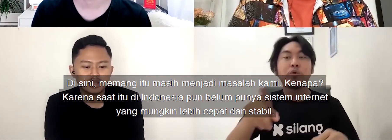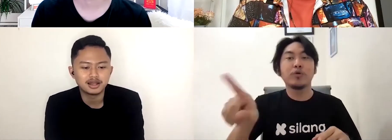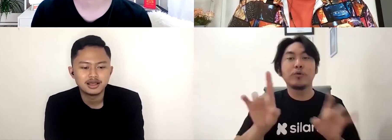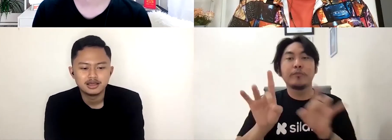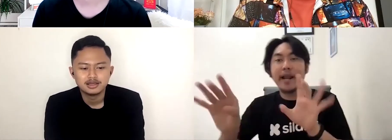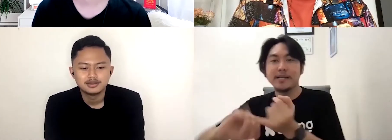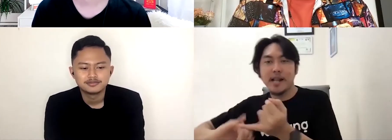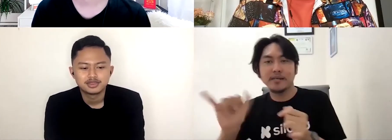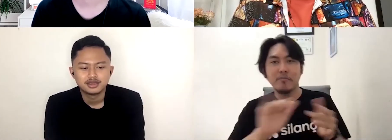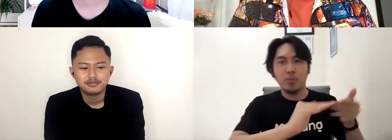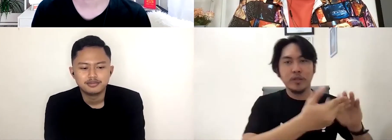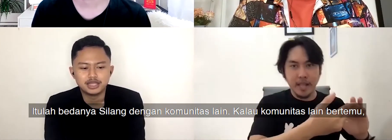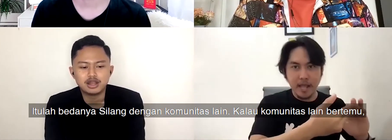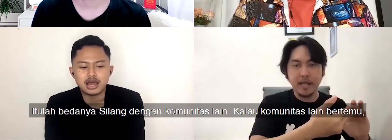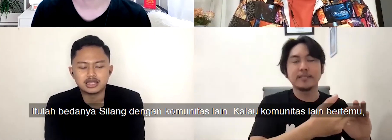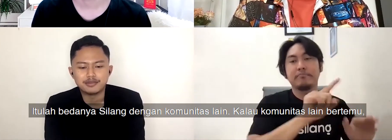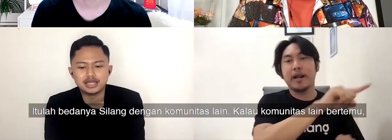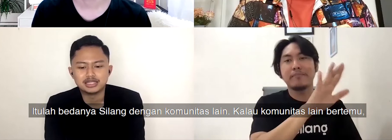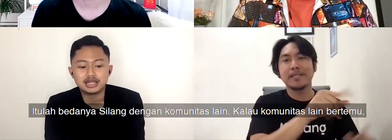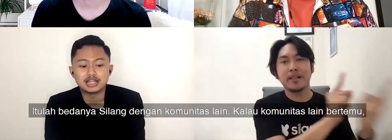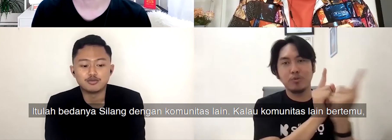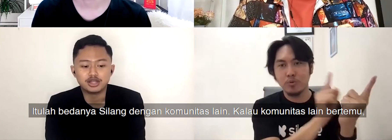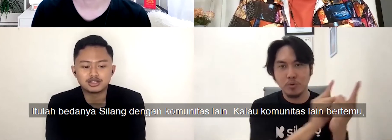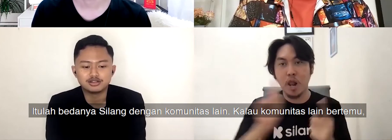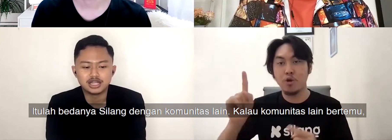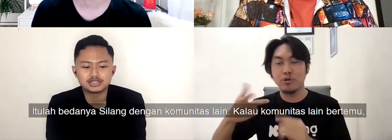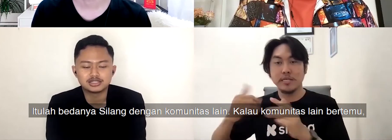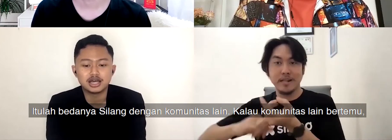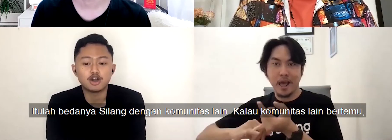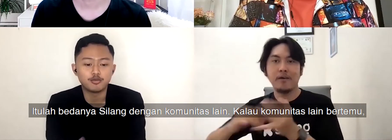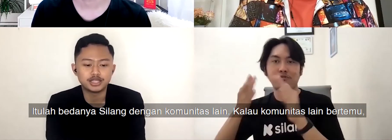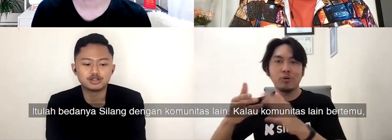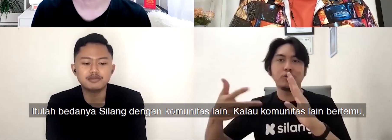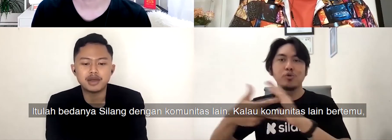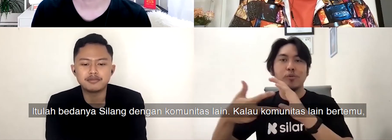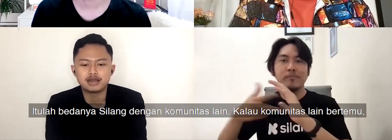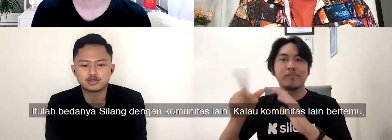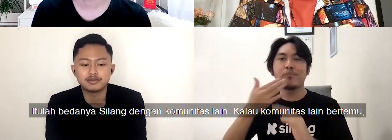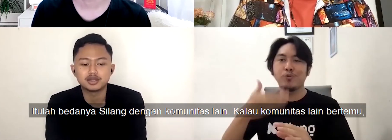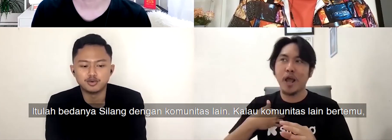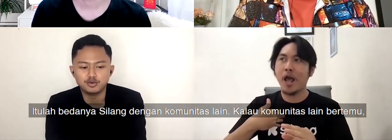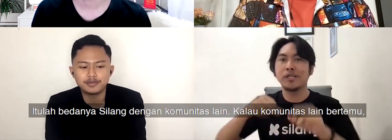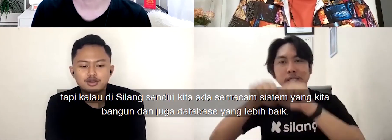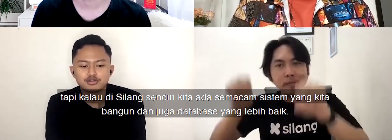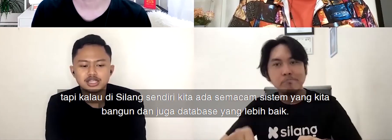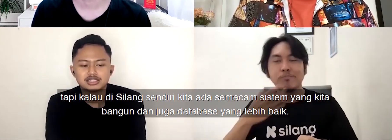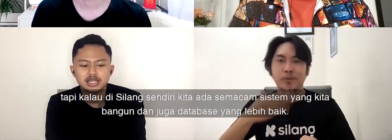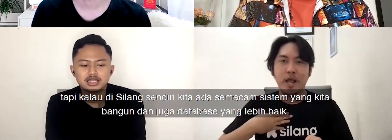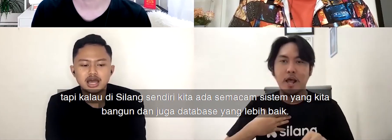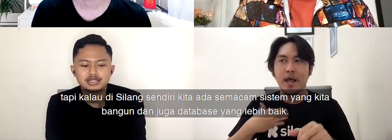cepat dan stabil itulah antara BD silang dengan komunitas hilang memang mengharuskan